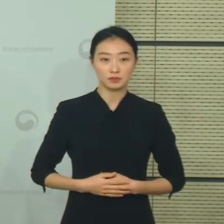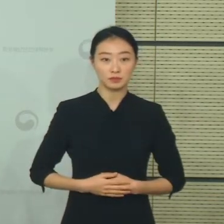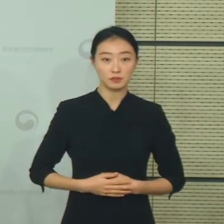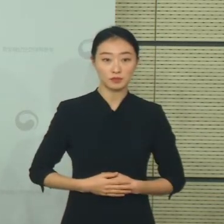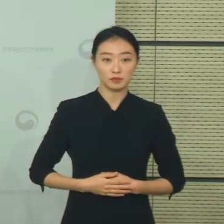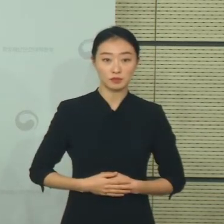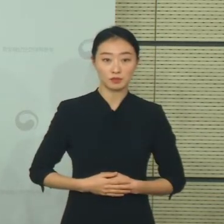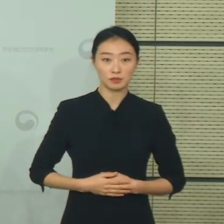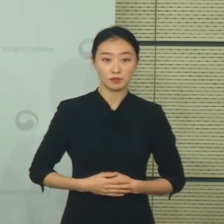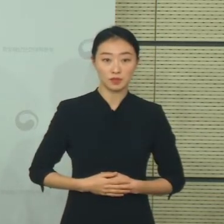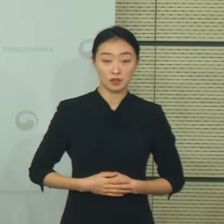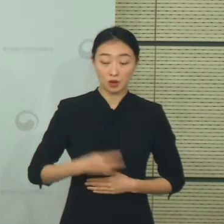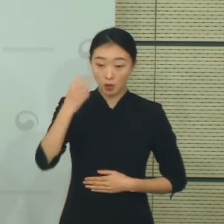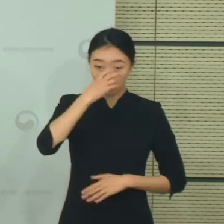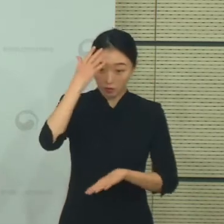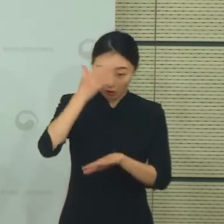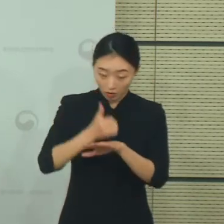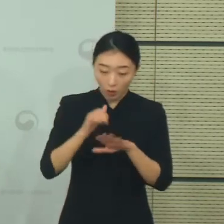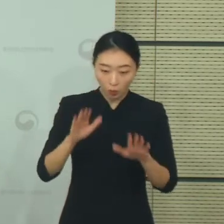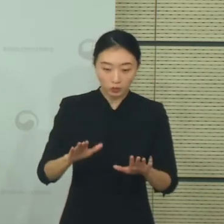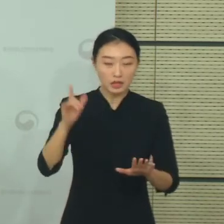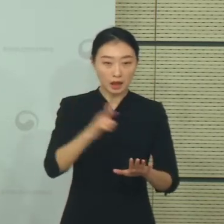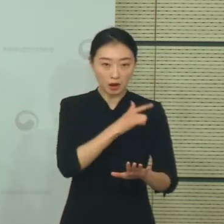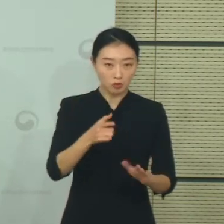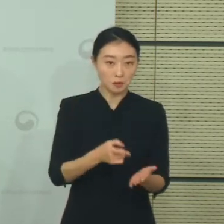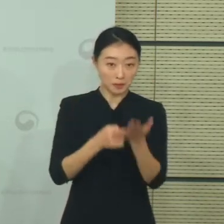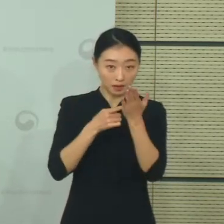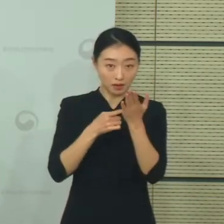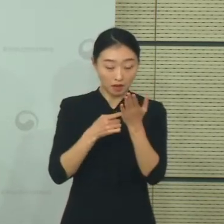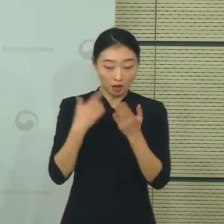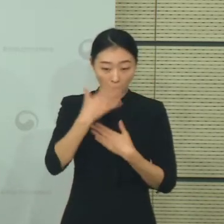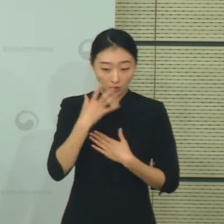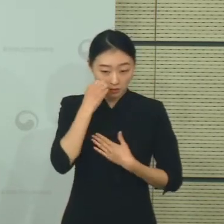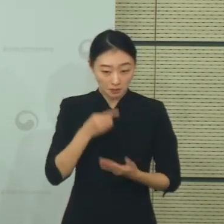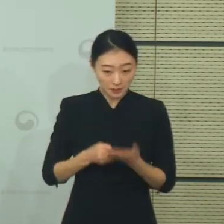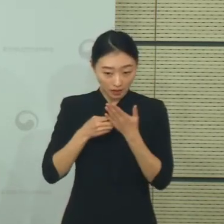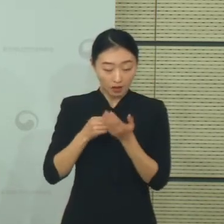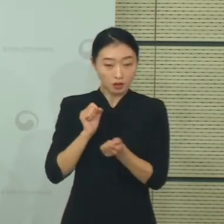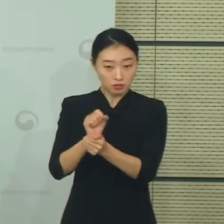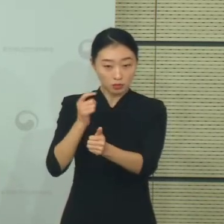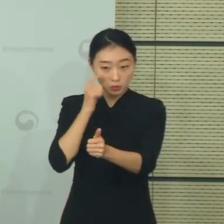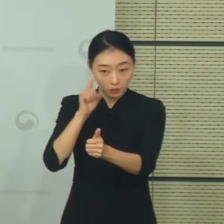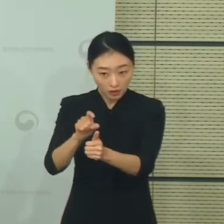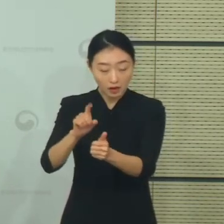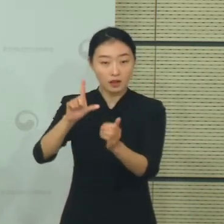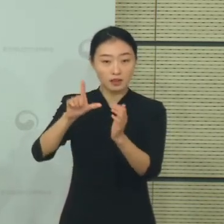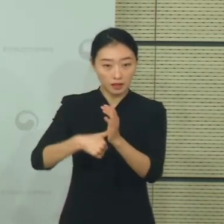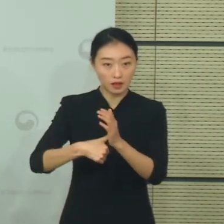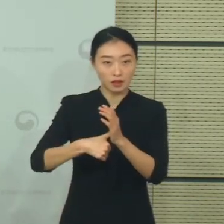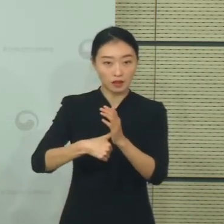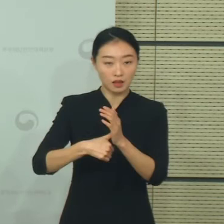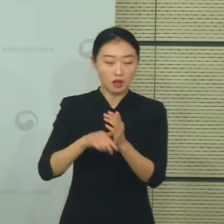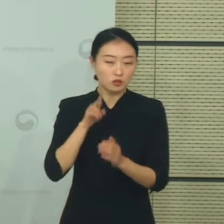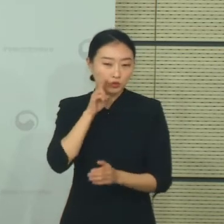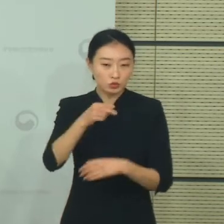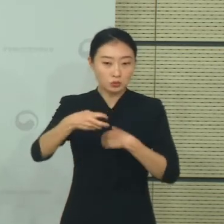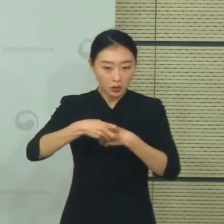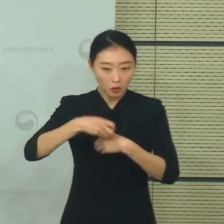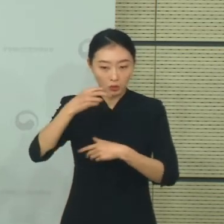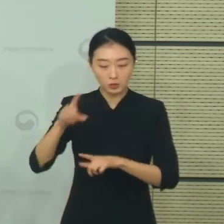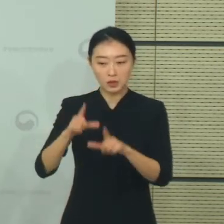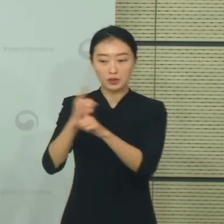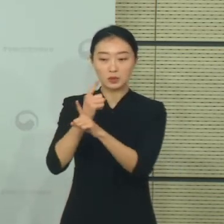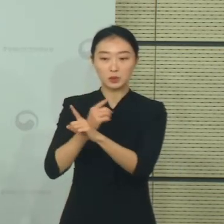나머지 검사 결과는 오늘 중으로 나올 예정이며, 양성 판정이 나올 경우 중증도에 따라 병원 또는 생활치료센터로 이송하게